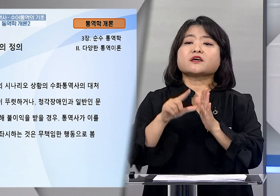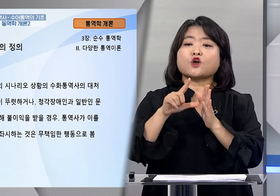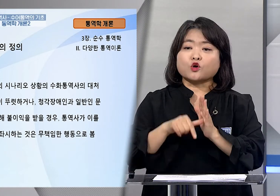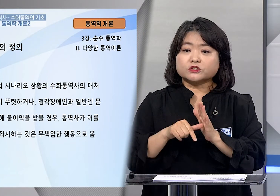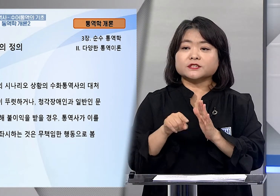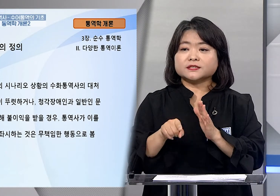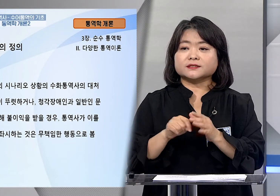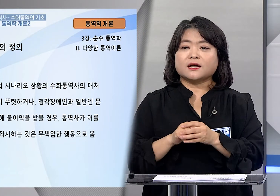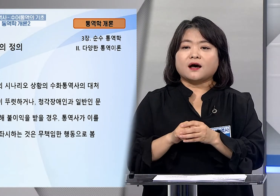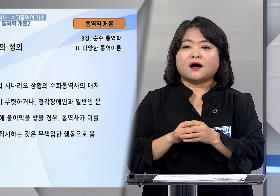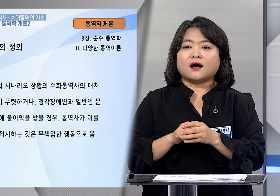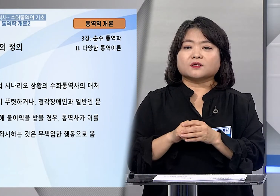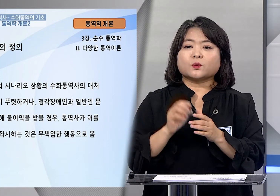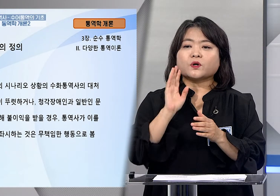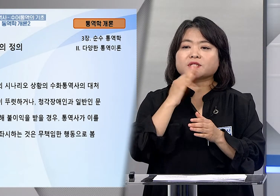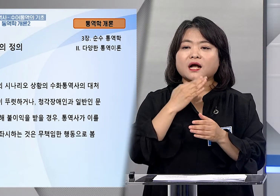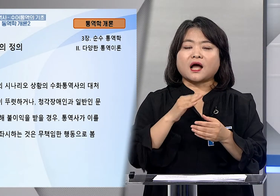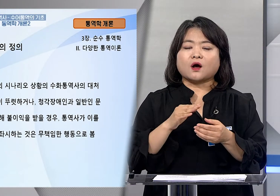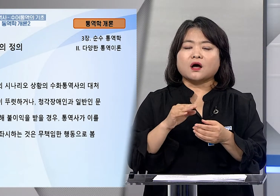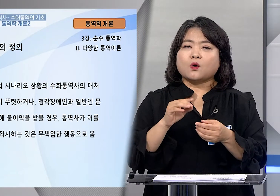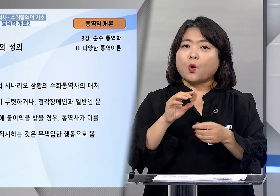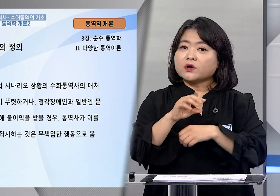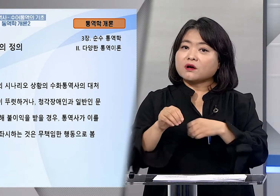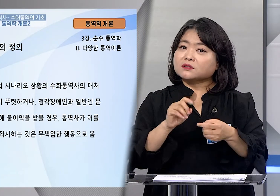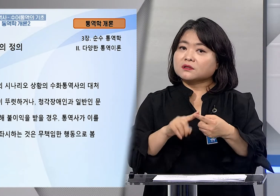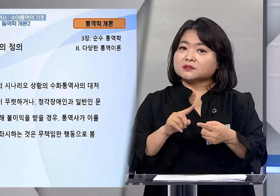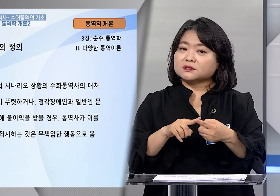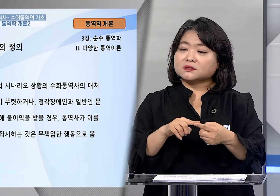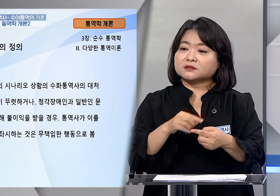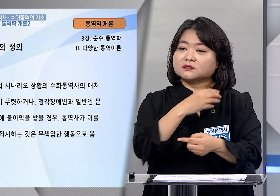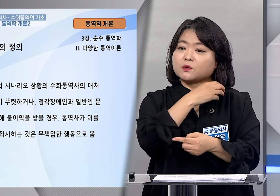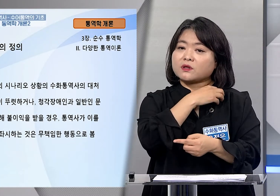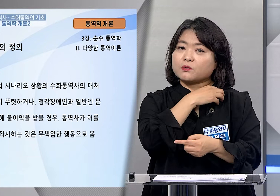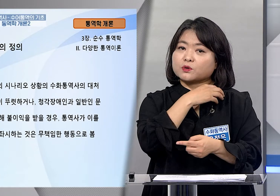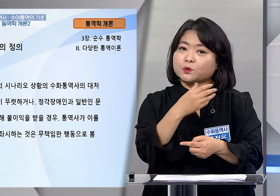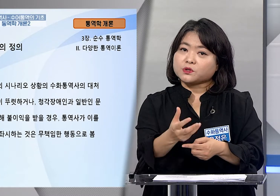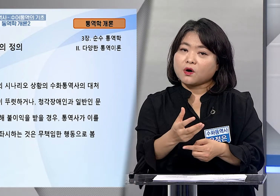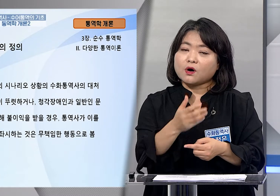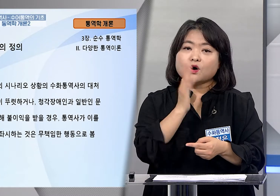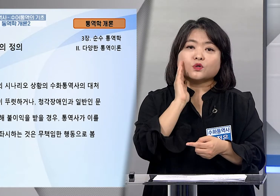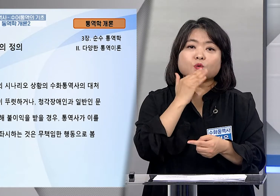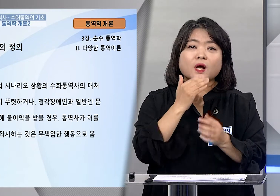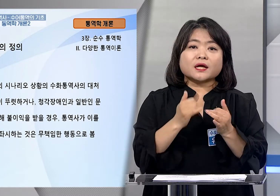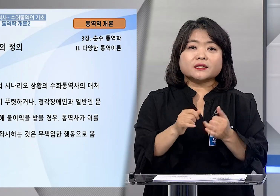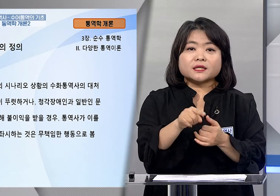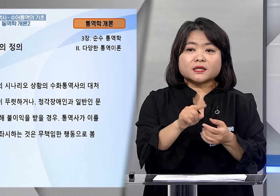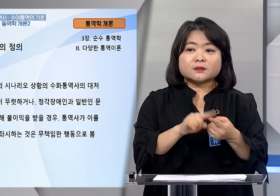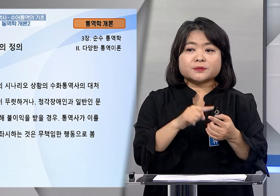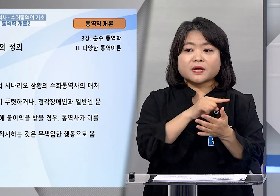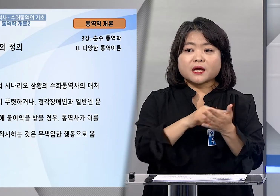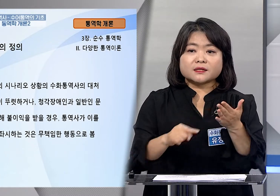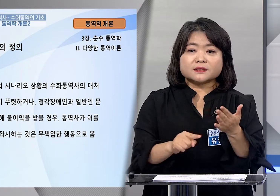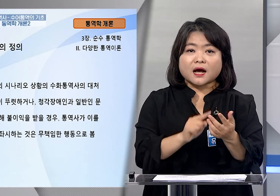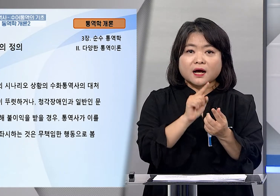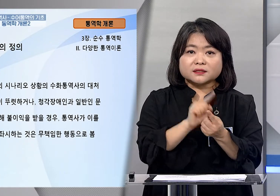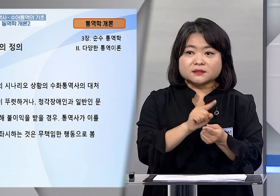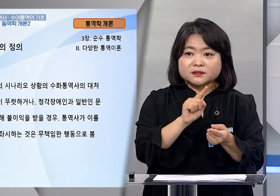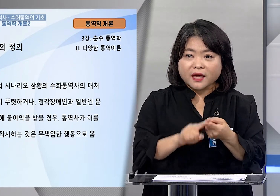경우는 통역사가 오히려 그것을 그대로 내버려 둬서 농아인이 피해를 당하는 게